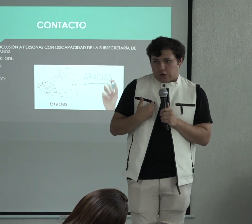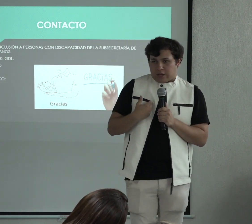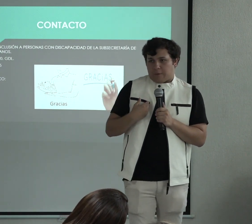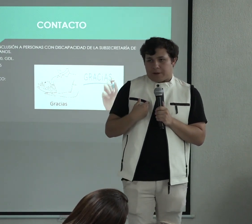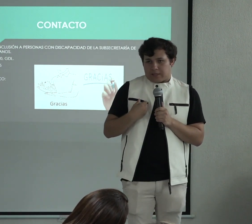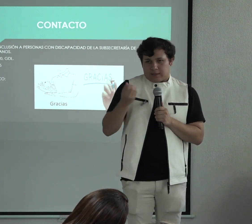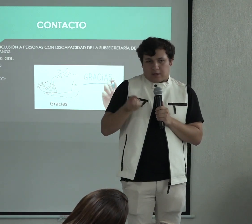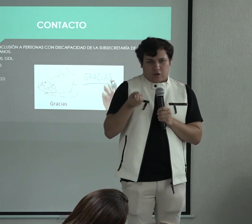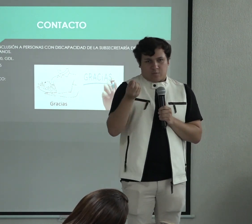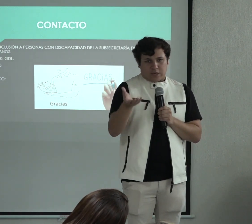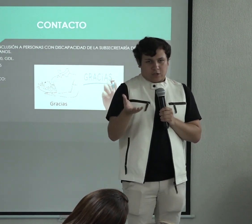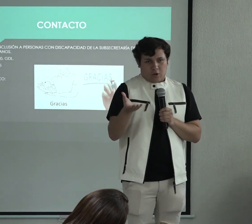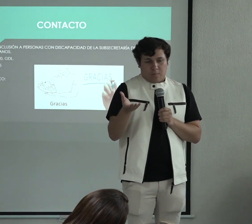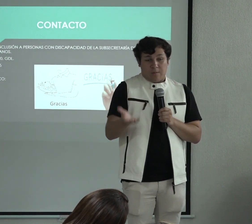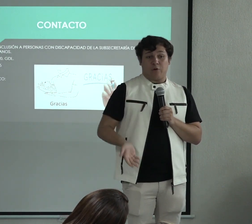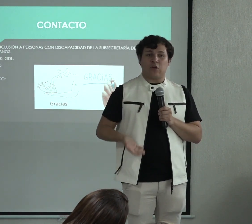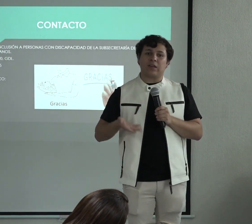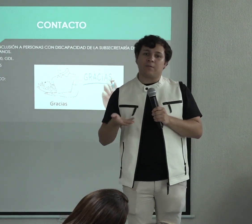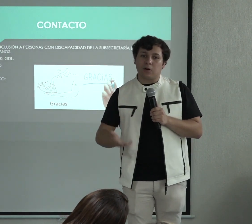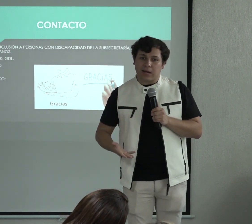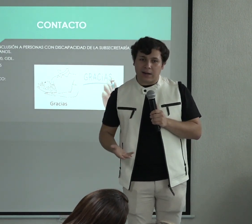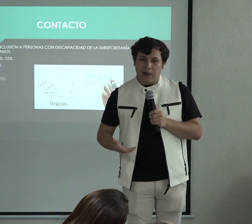yo aprendí se los muestro, me puedo equivocar.